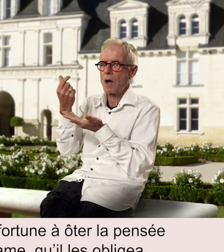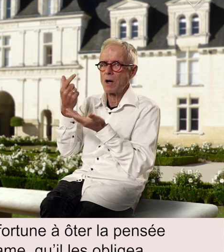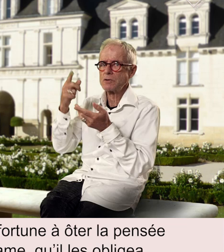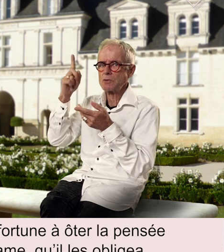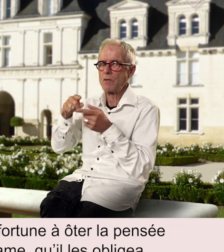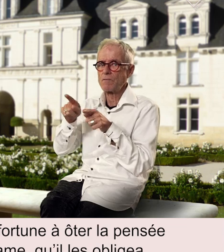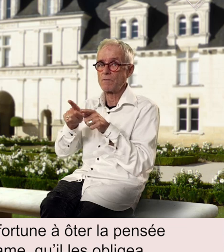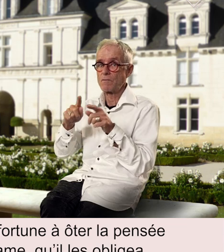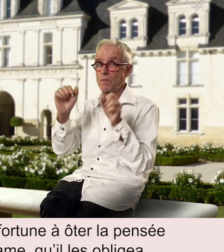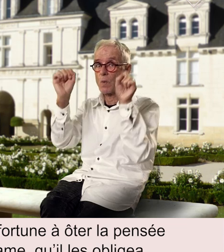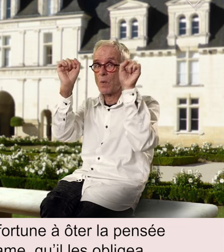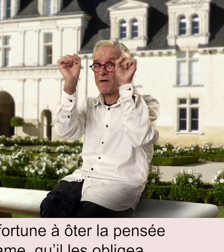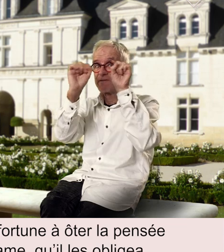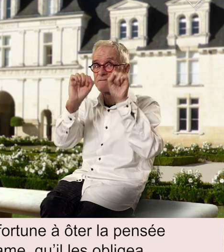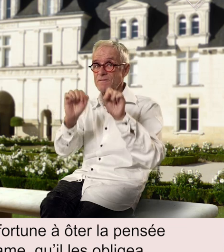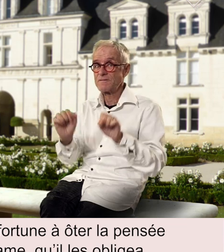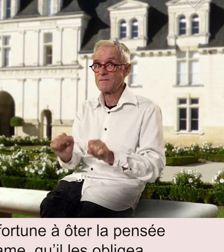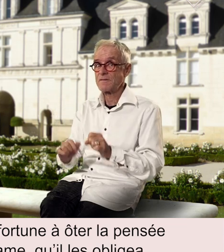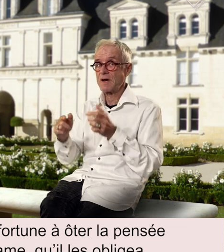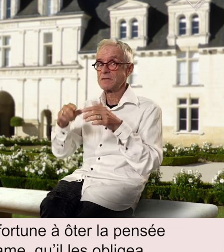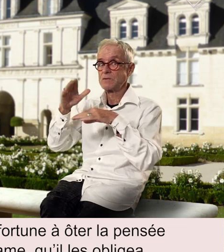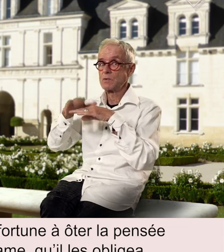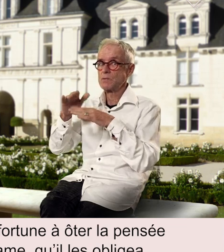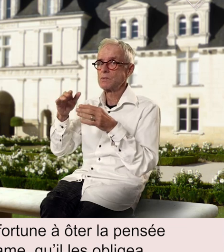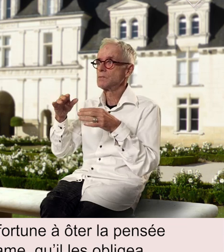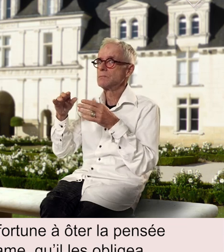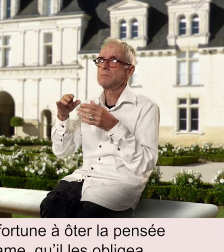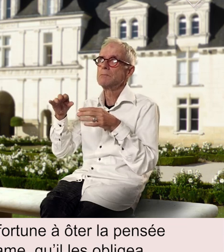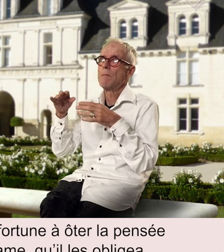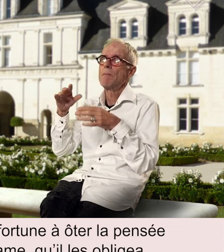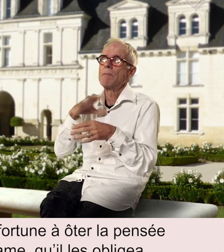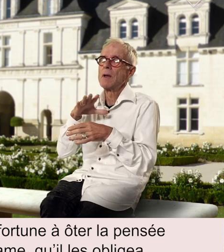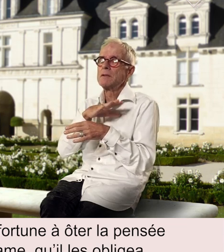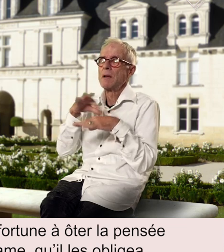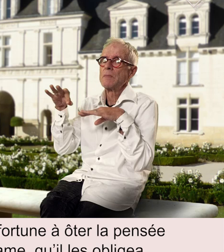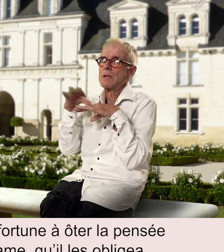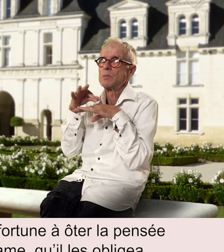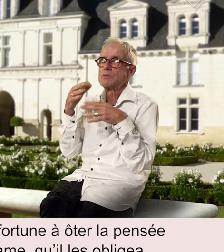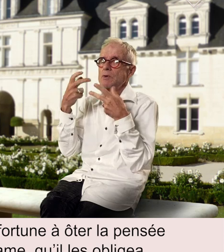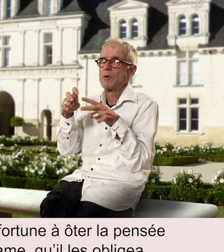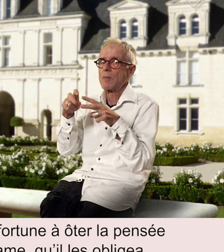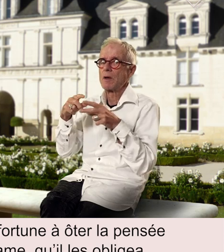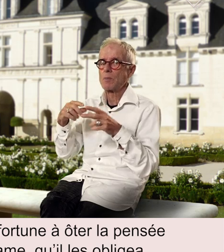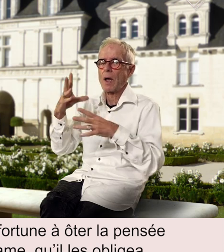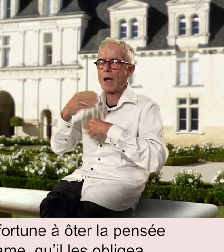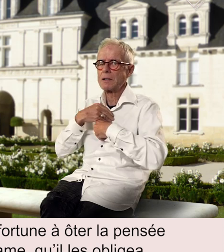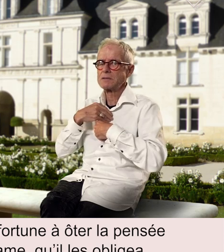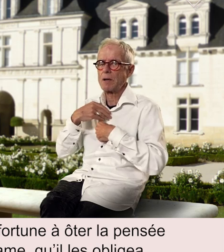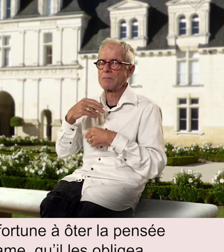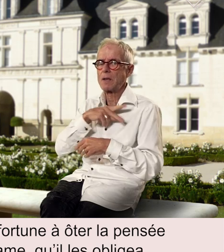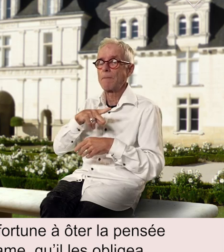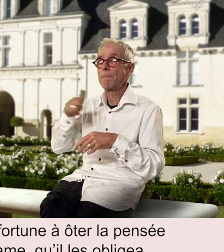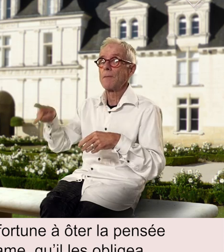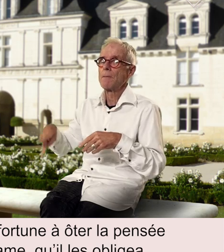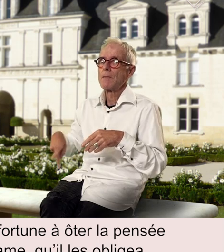la pensée qu'on avait qu'il prétendait à épouser madame, qu'il les obligea à conclure son mariage avec la princesse de